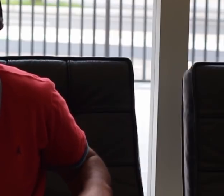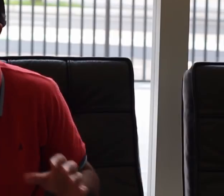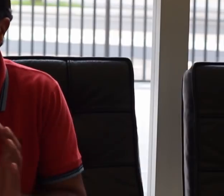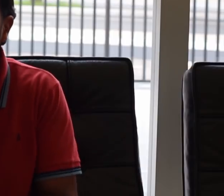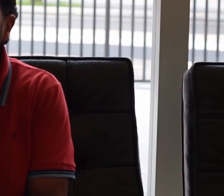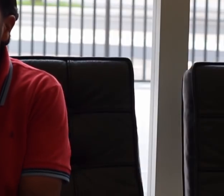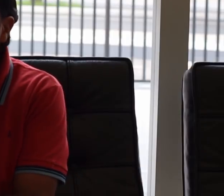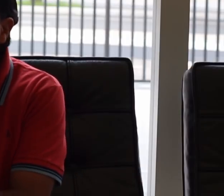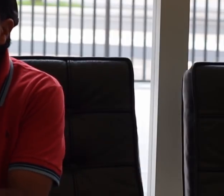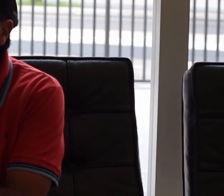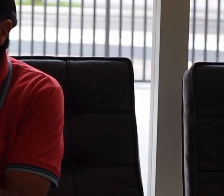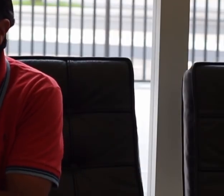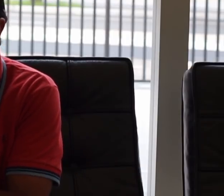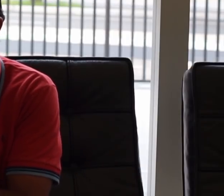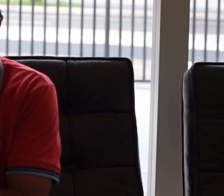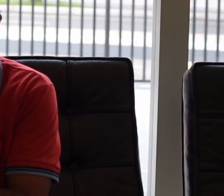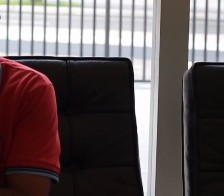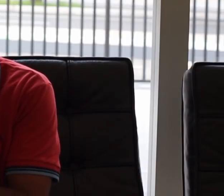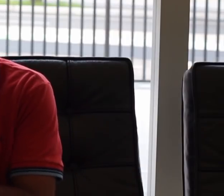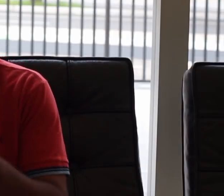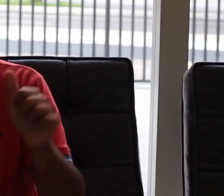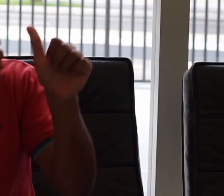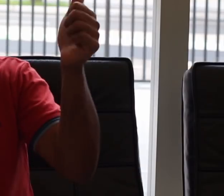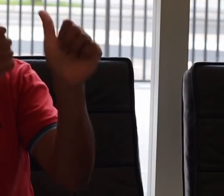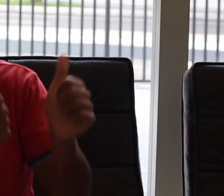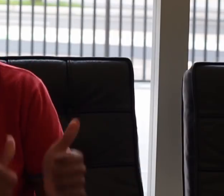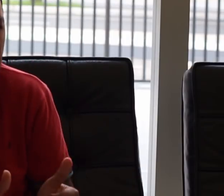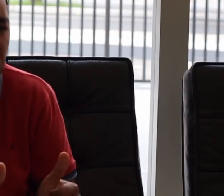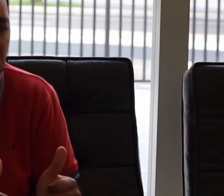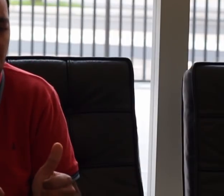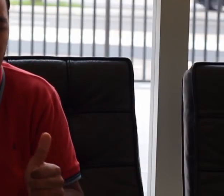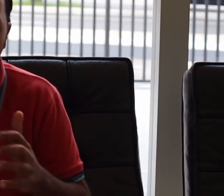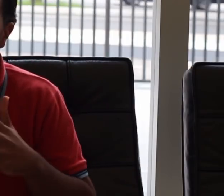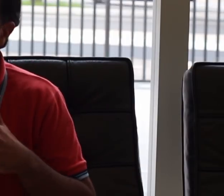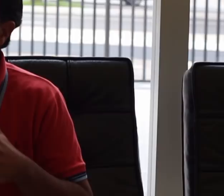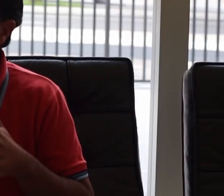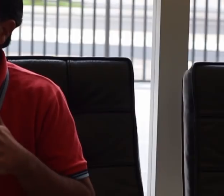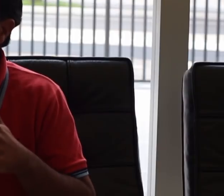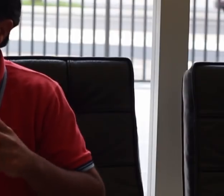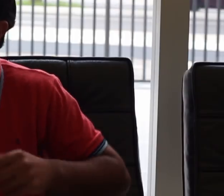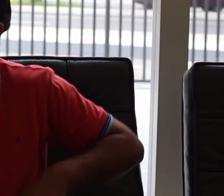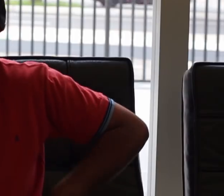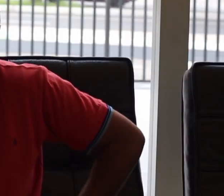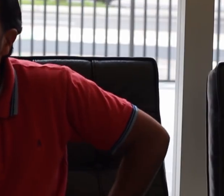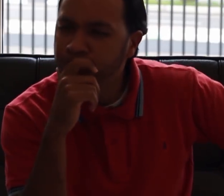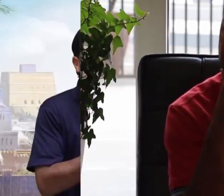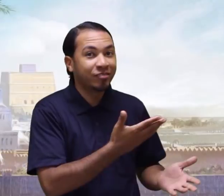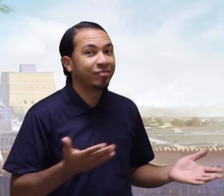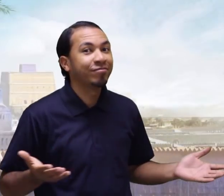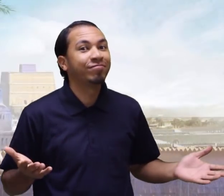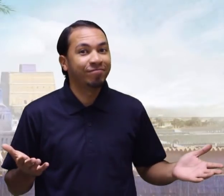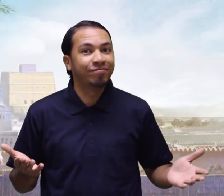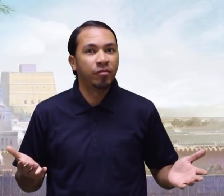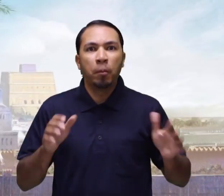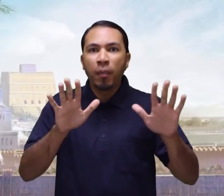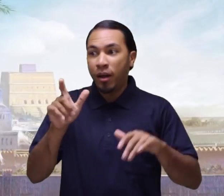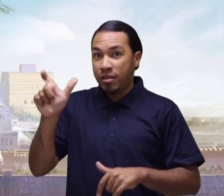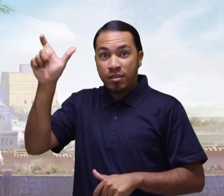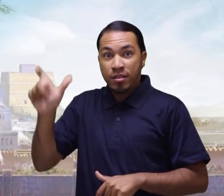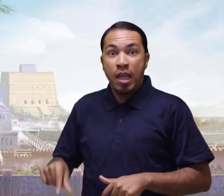Para mim, o mundo e a estátua ainda são coisas que eu fico confuso.